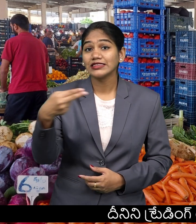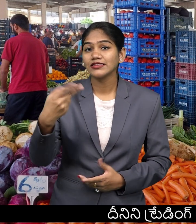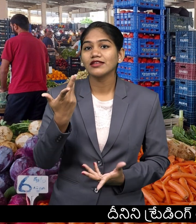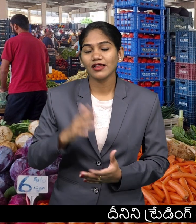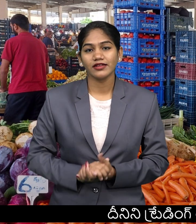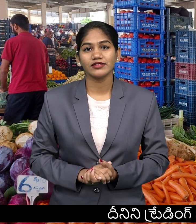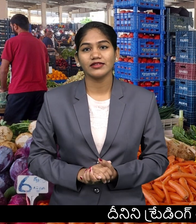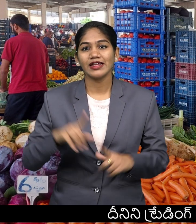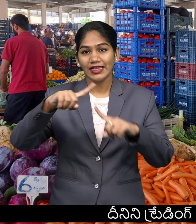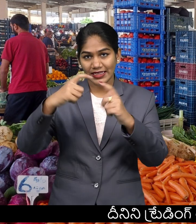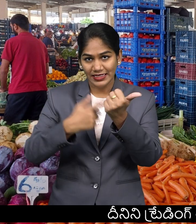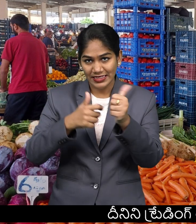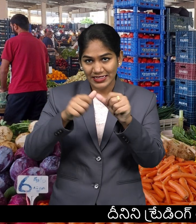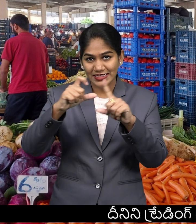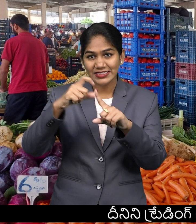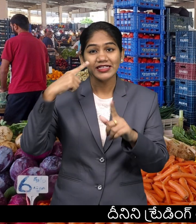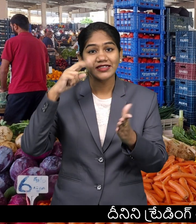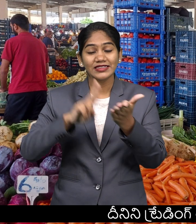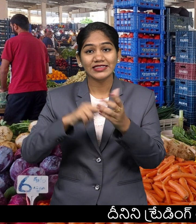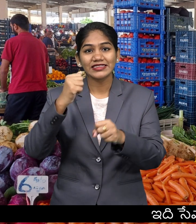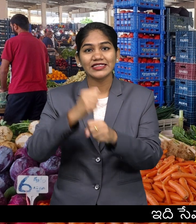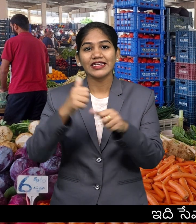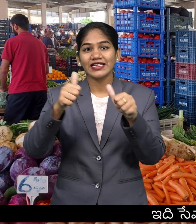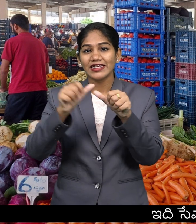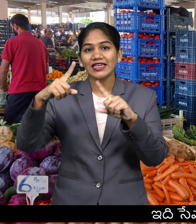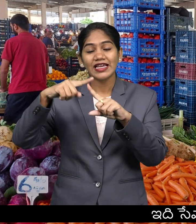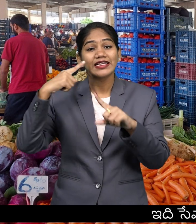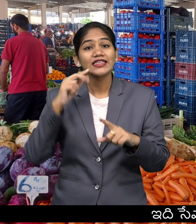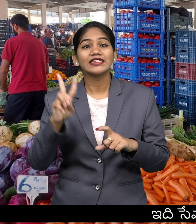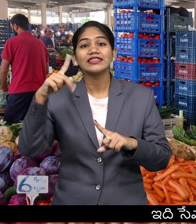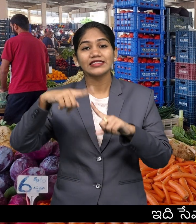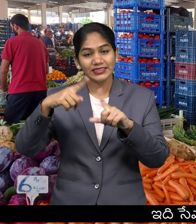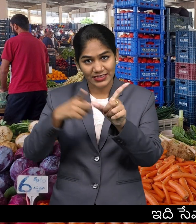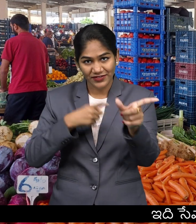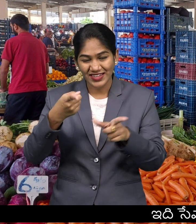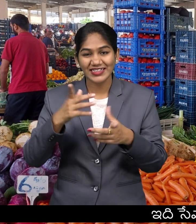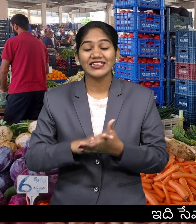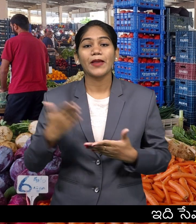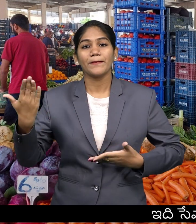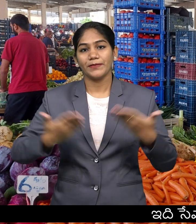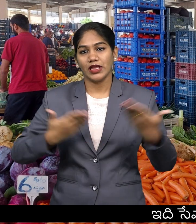దీనిని ట్రేడింగ్ యాక్టివిటీ అంటారు మరియు ఇది సేవా కార్యకలాపం కూడా.